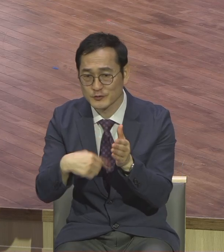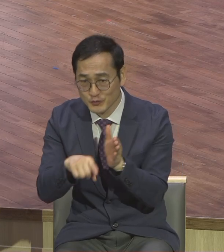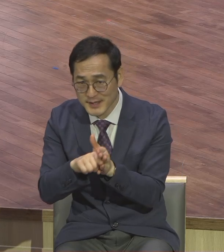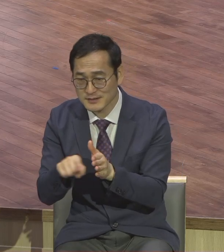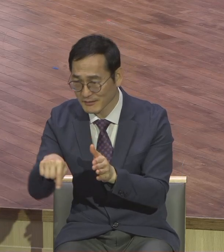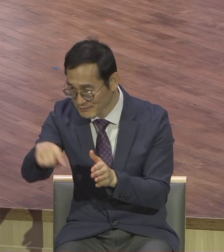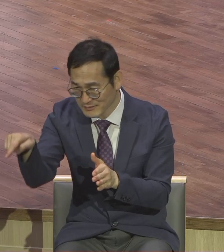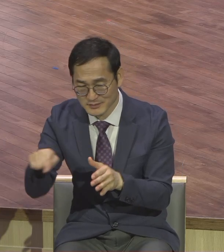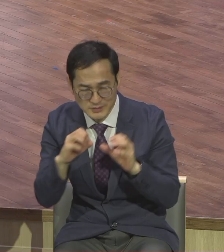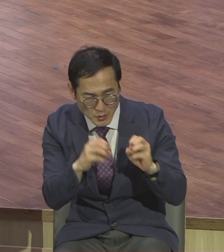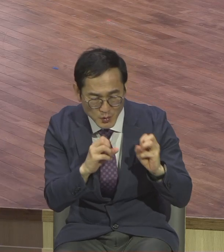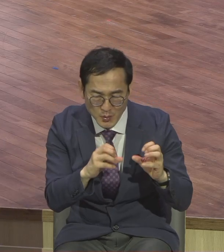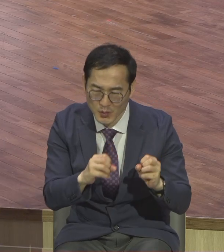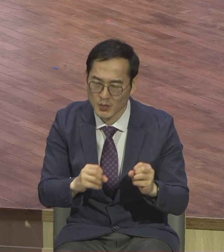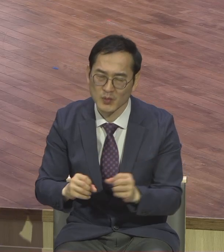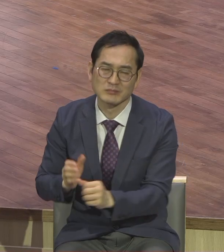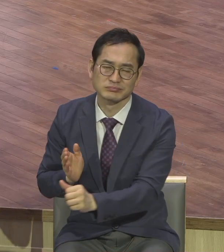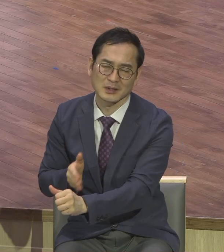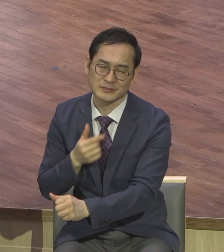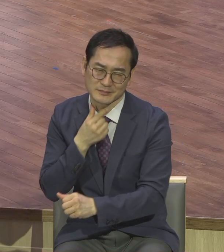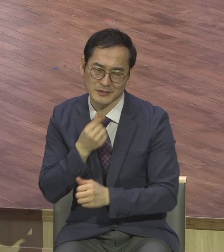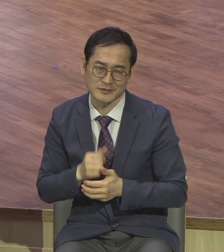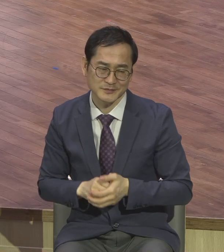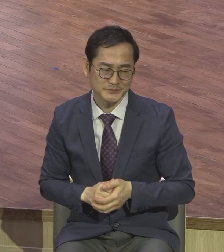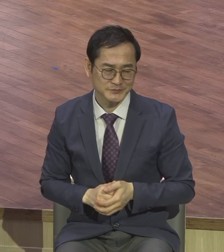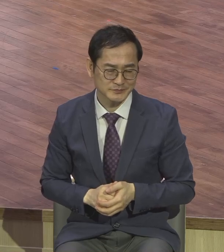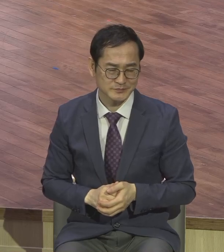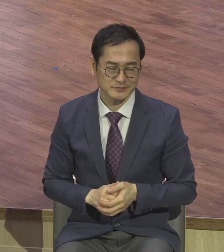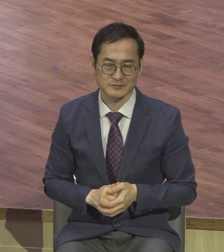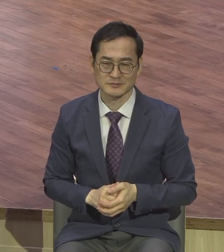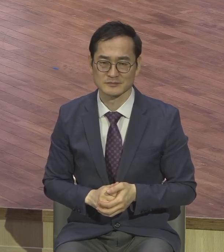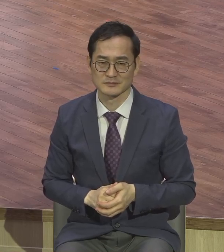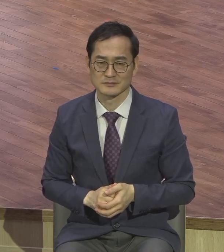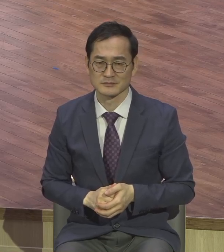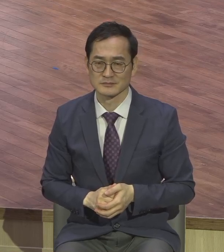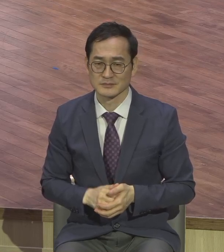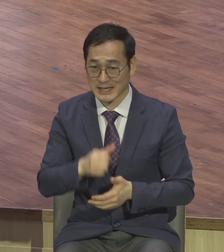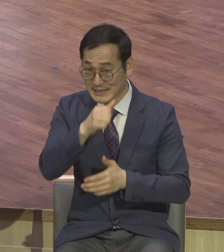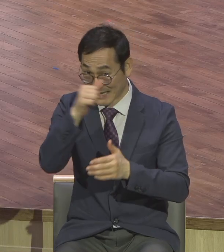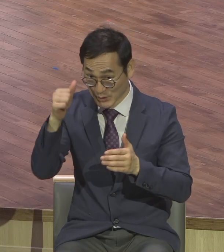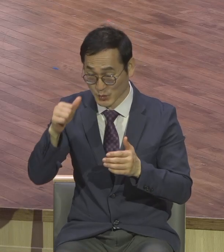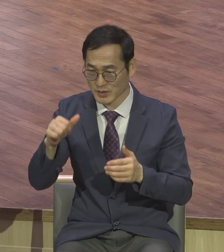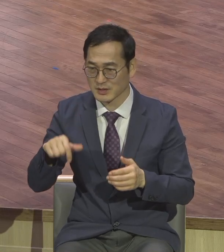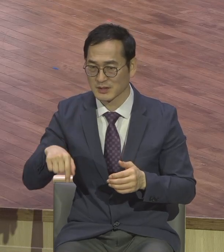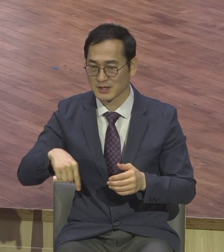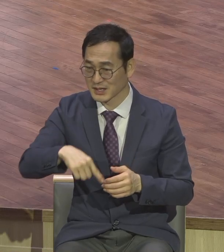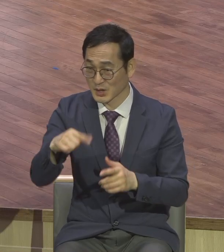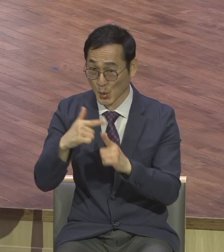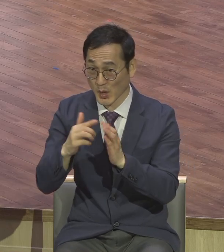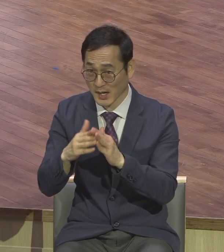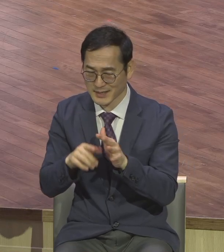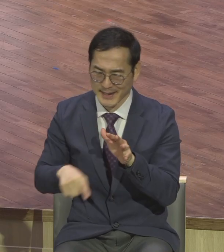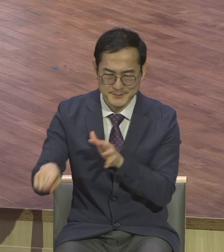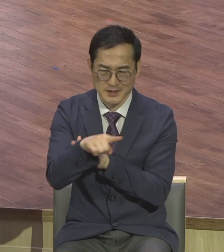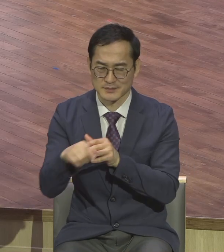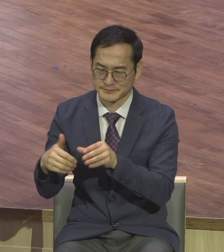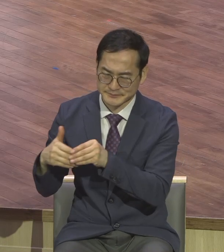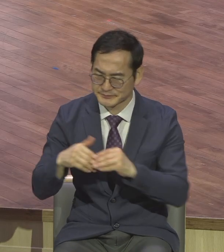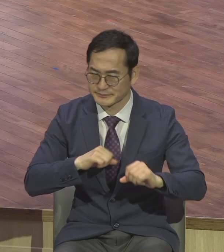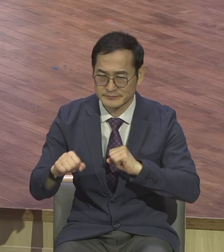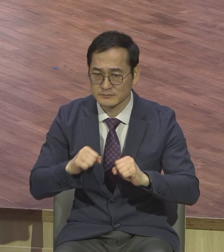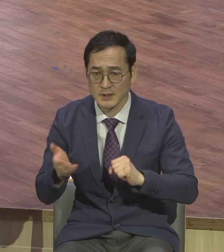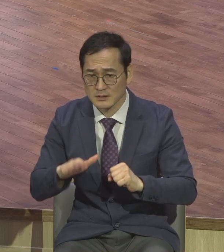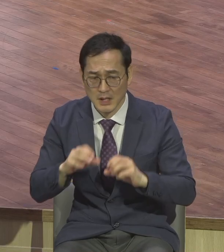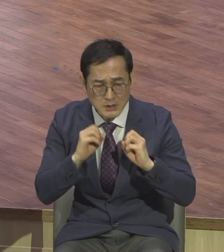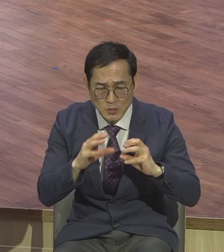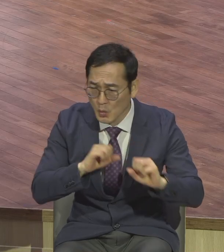해보면 좋겠어요. 장로들이 위원장이고 장로들이 교회를 다 제일 앞장서서 있고 하는데 실제로 캠프 안